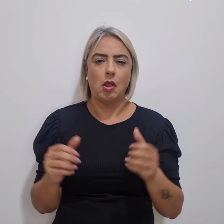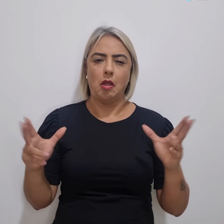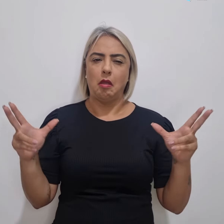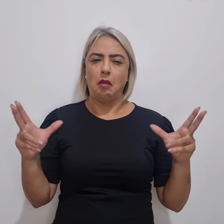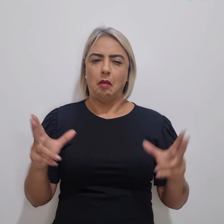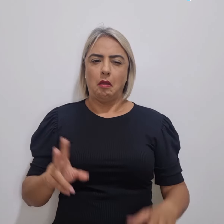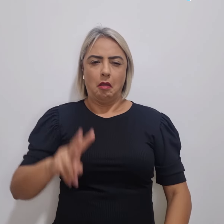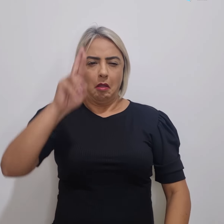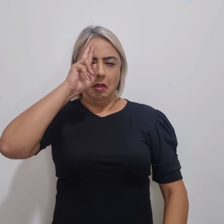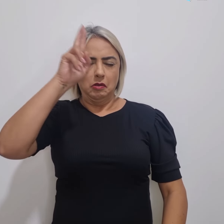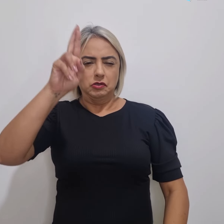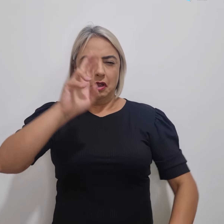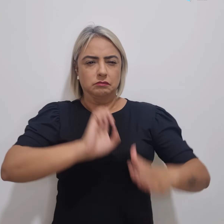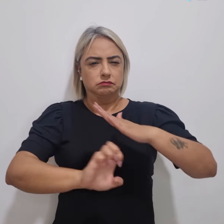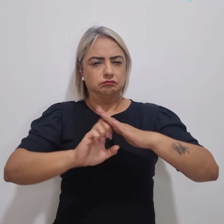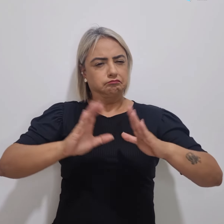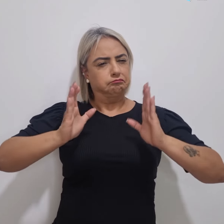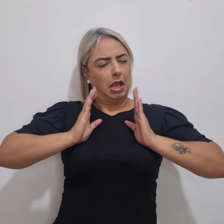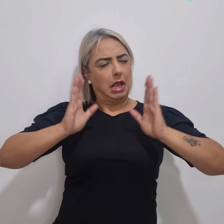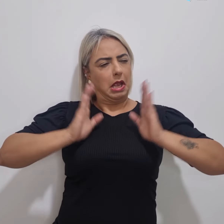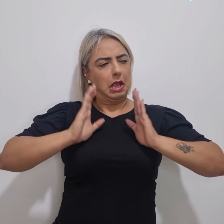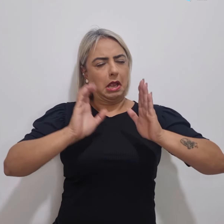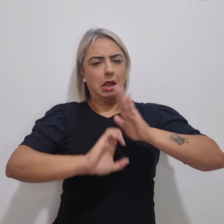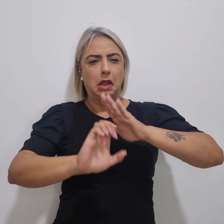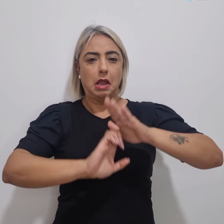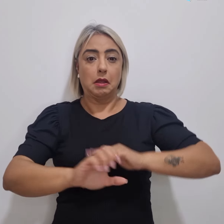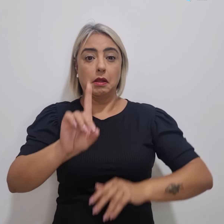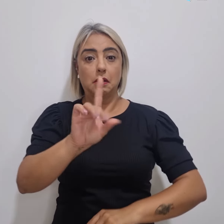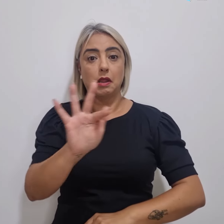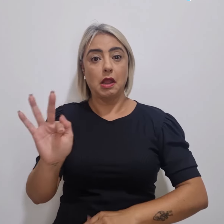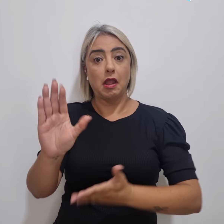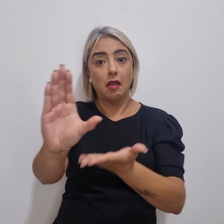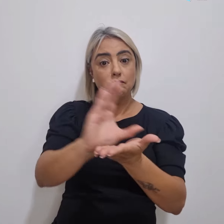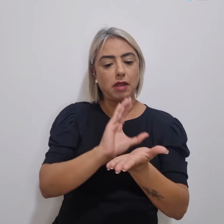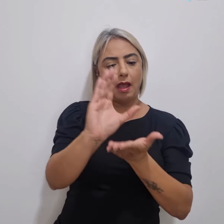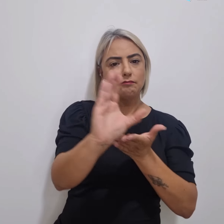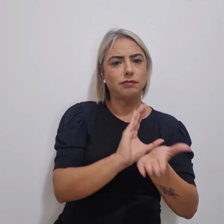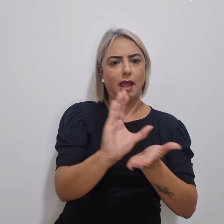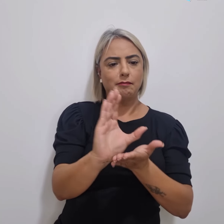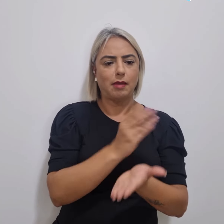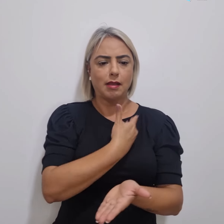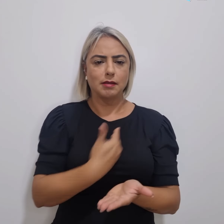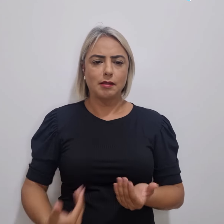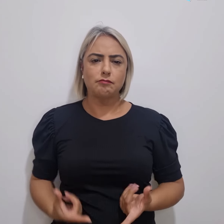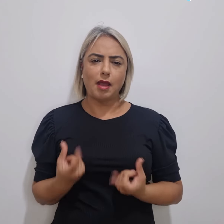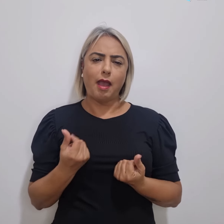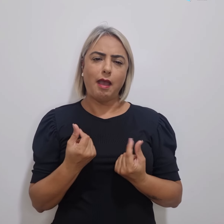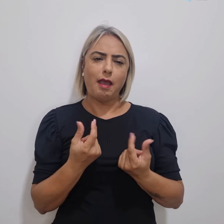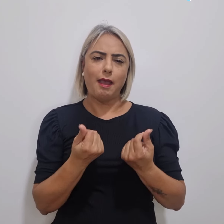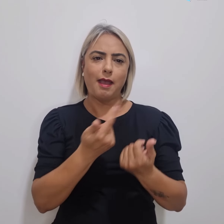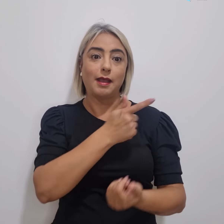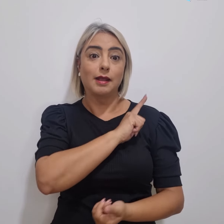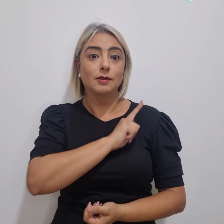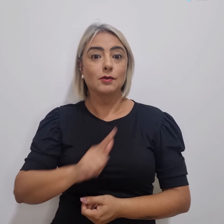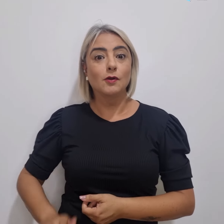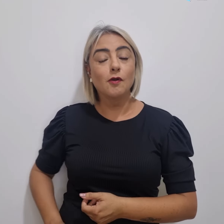empresas do Distrito Federal recebem dinheiro público do governo ibanês para explorarem um